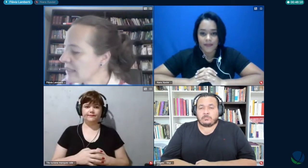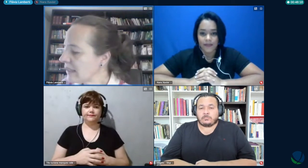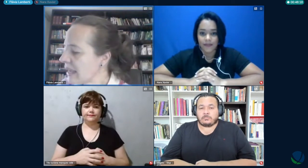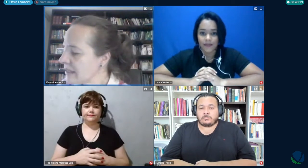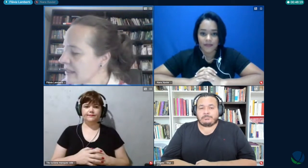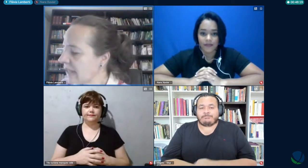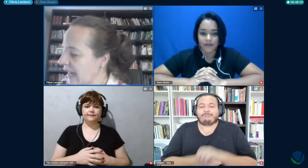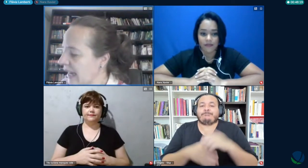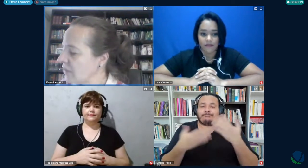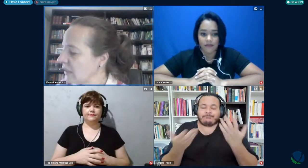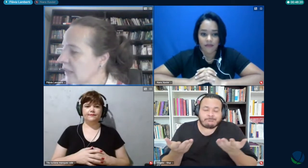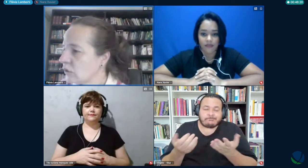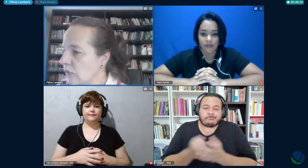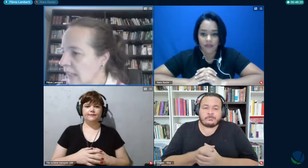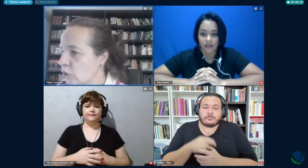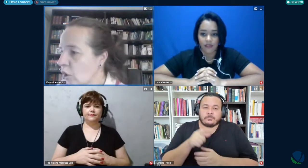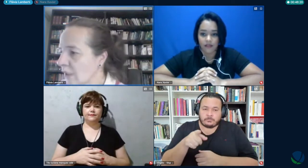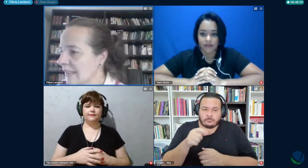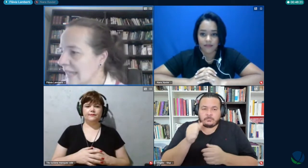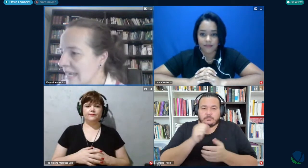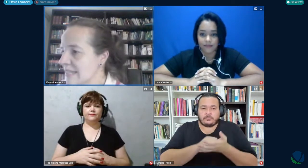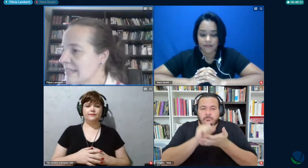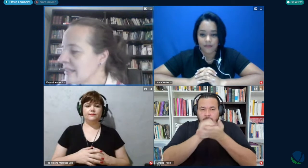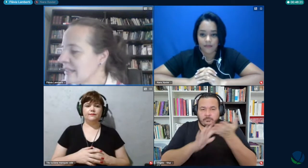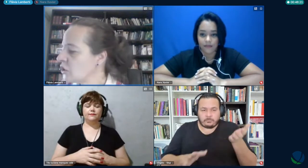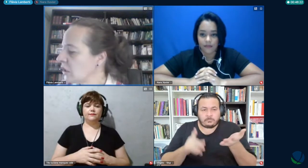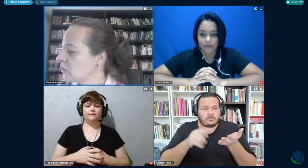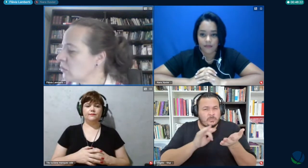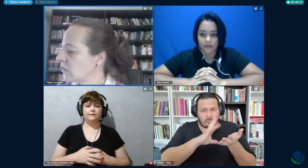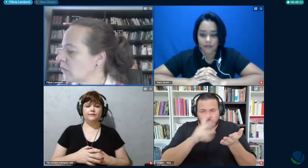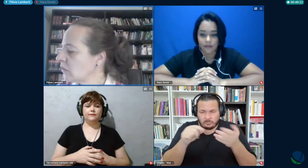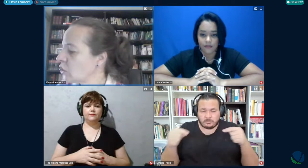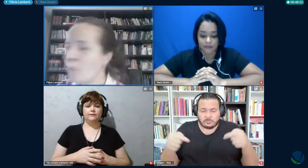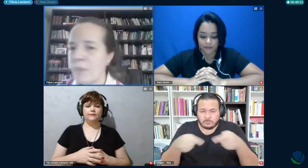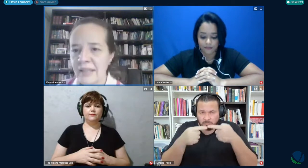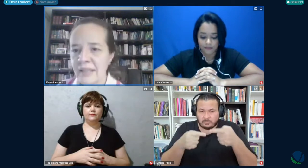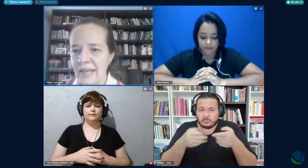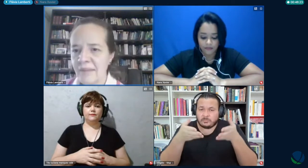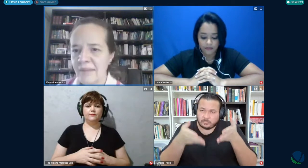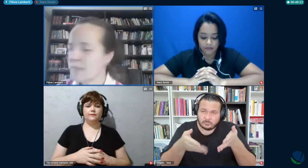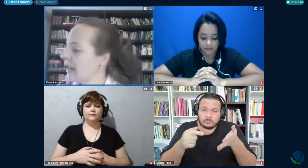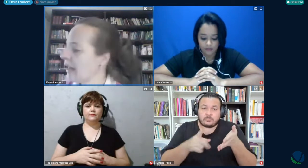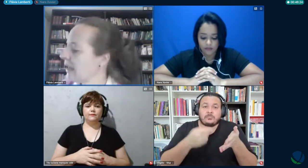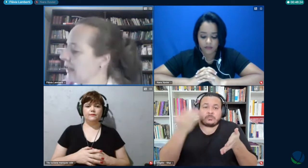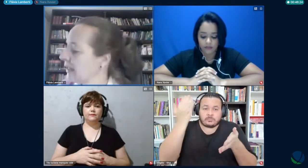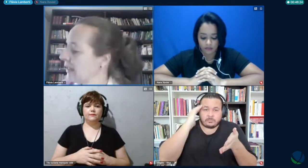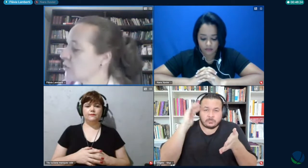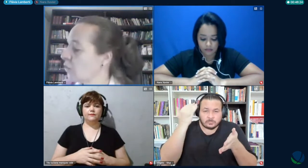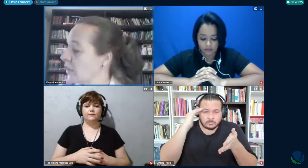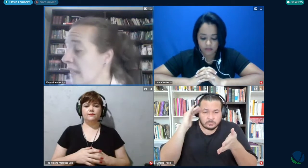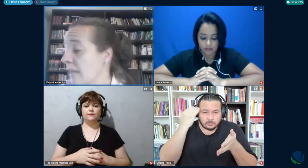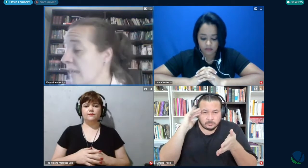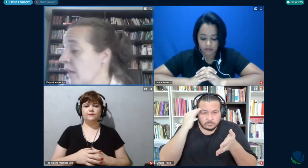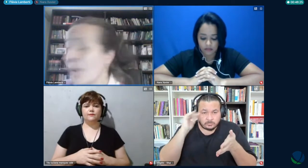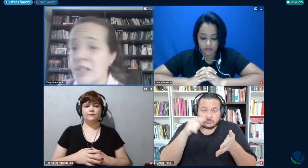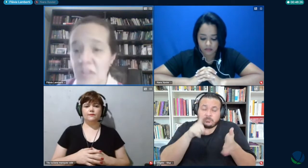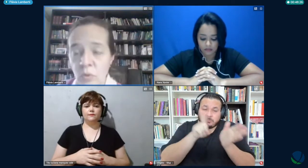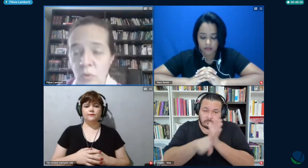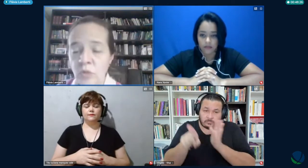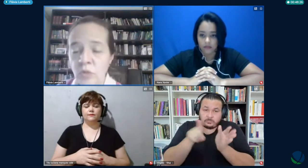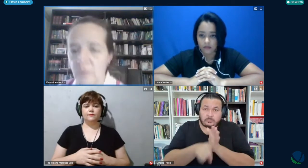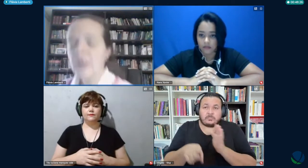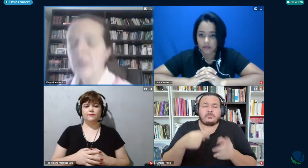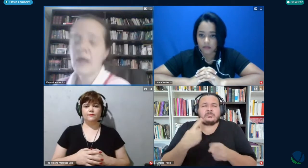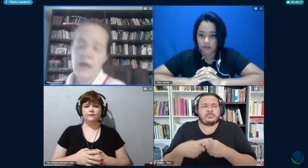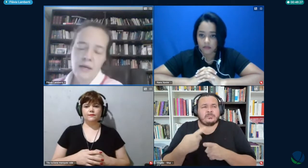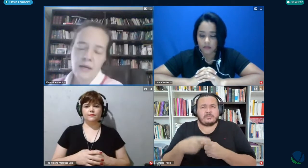Bom, então, essa tarefa então, é toda nesse sentido, né, de compreender as questões. É, porque eu